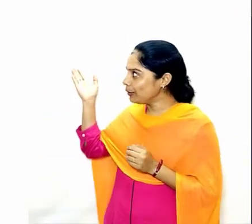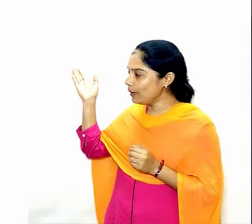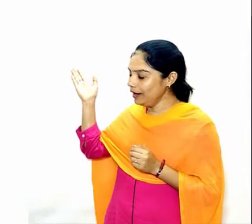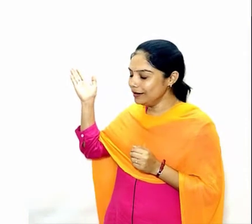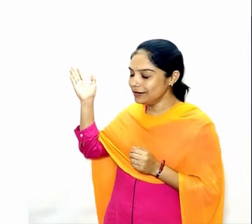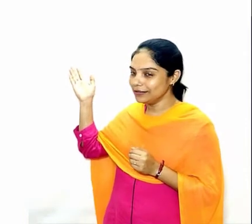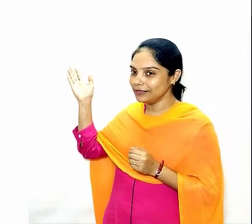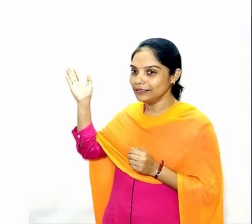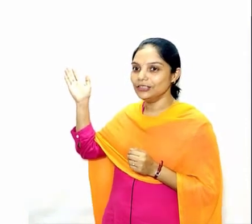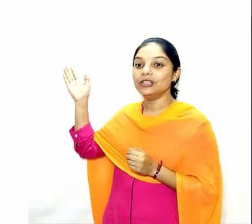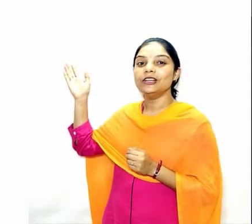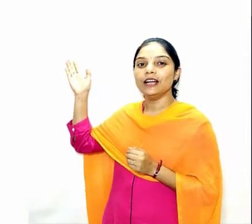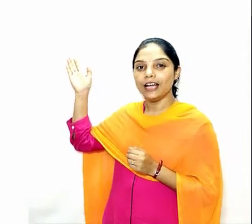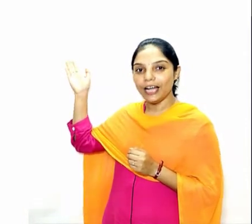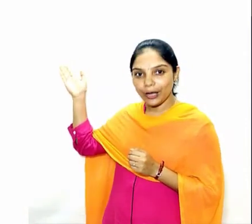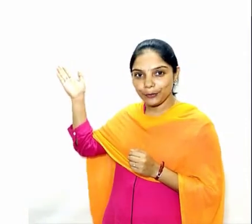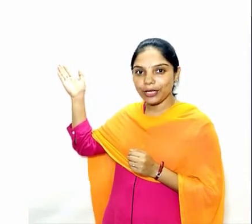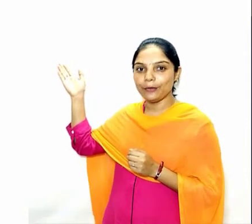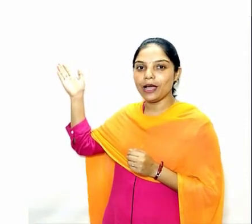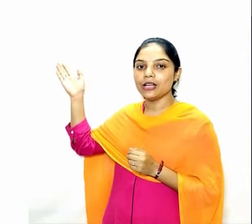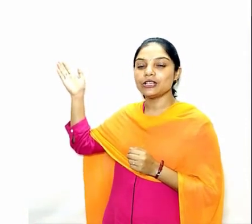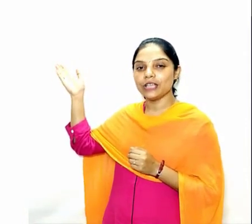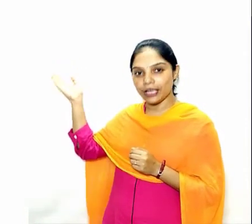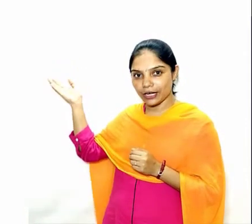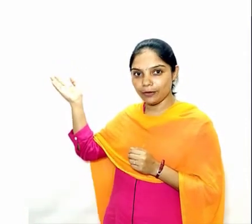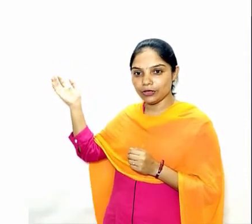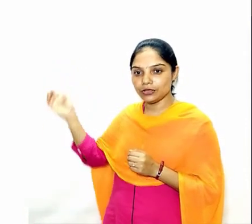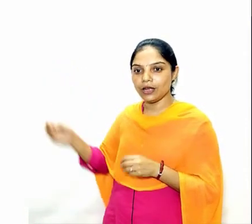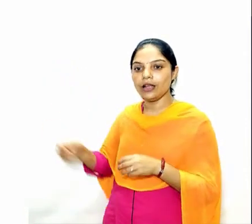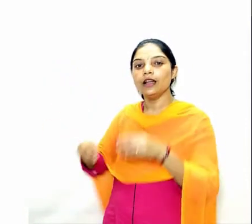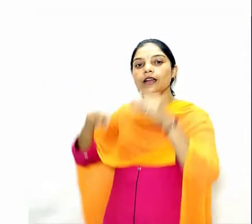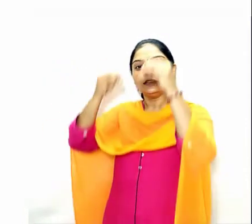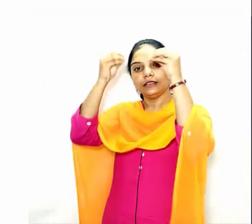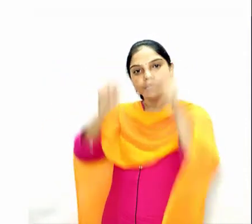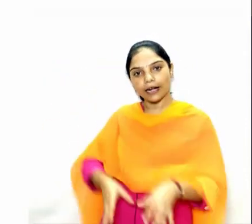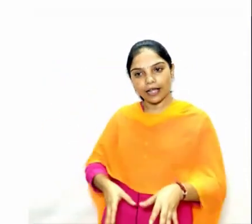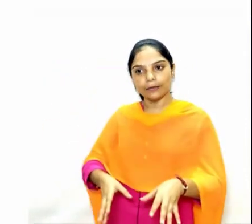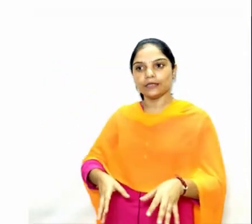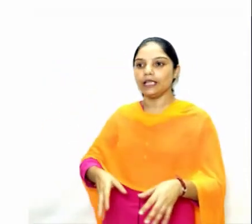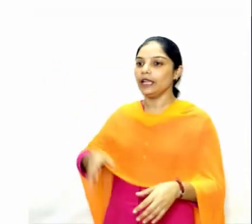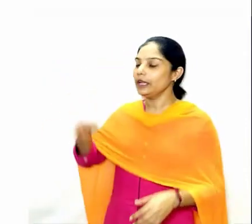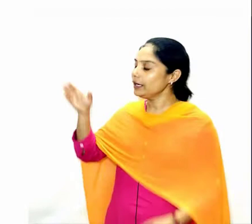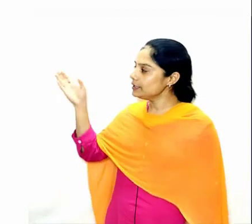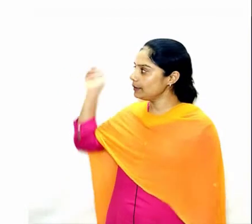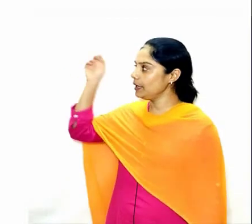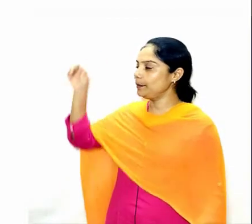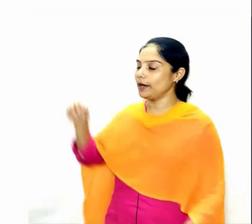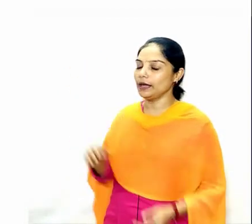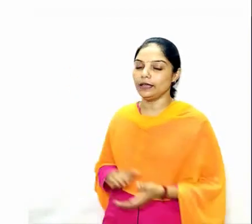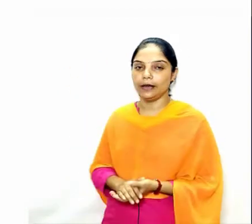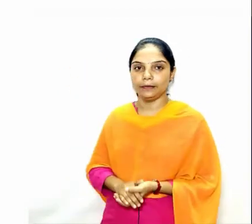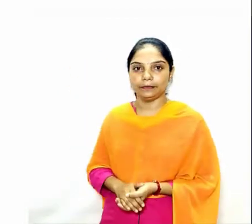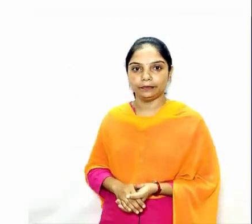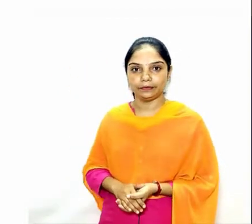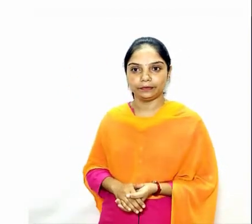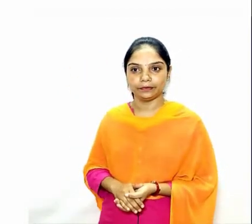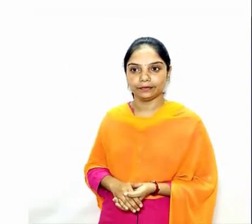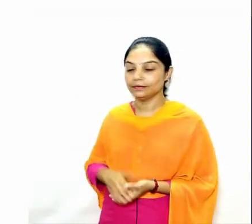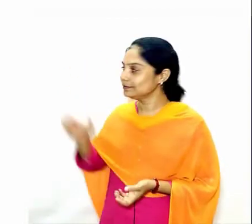अब क्या हुआ? अब की बार शेर का बच्चा धड़ाम से जमीन पर आ